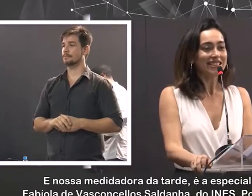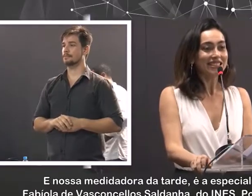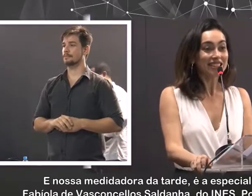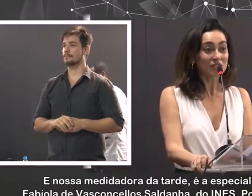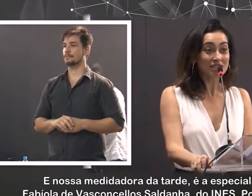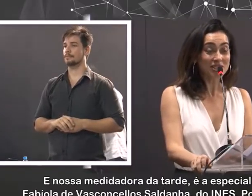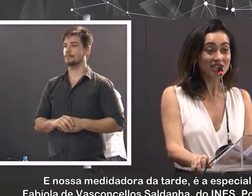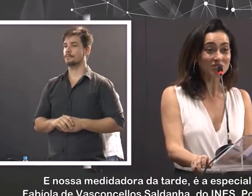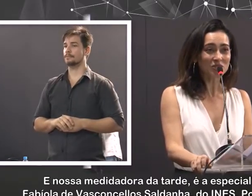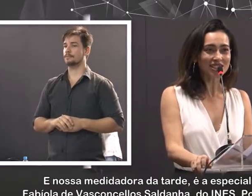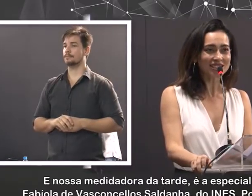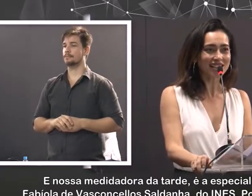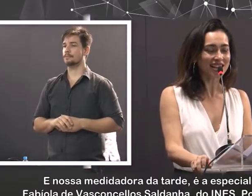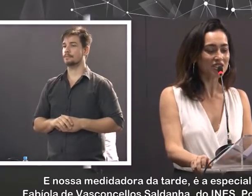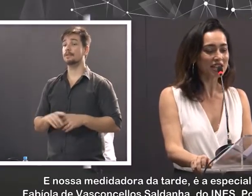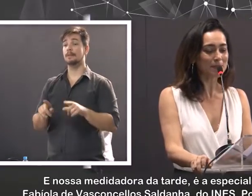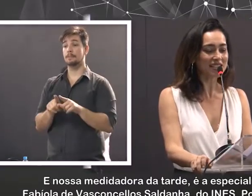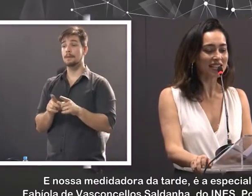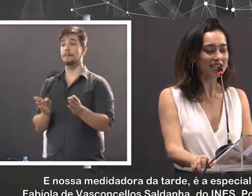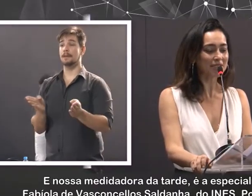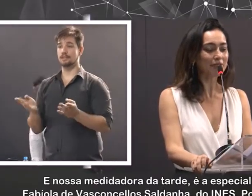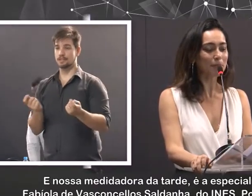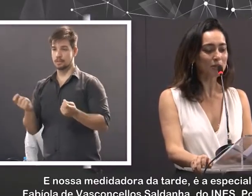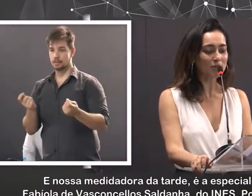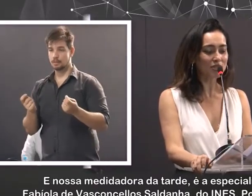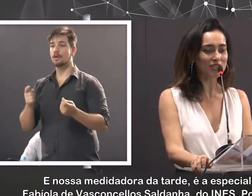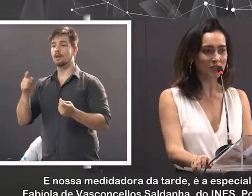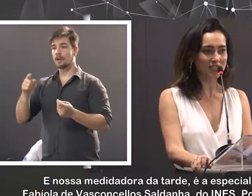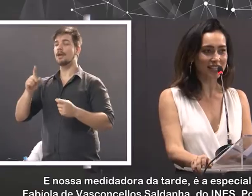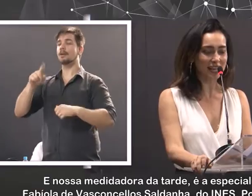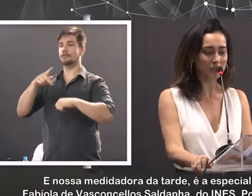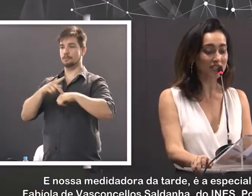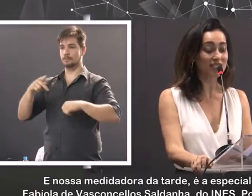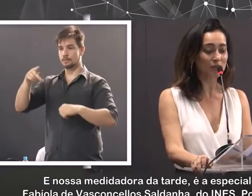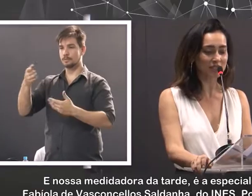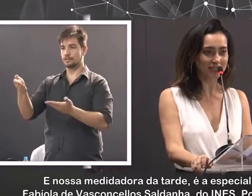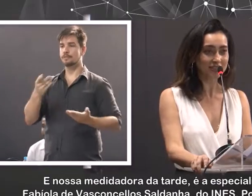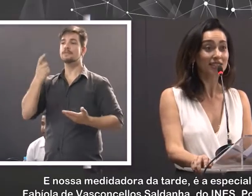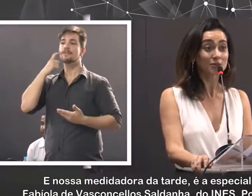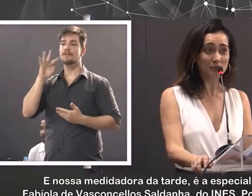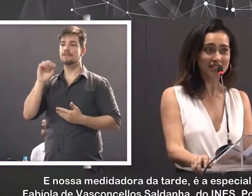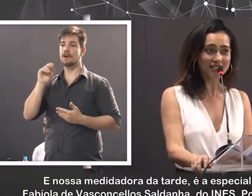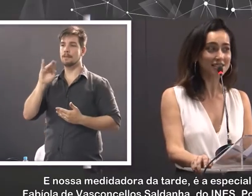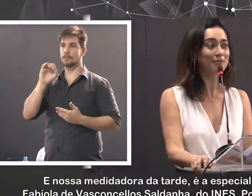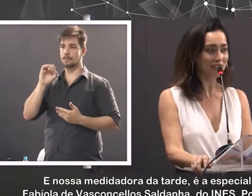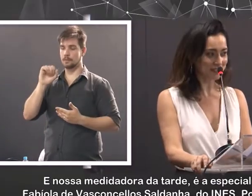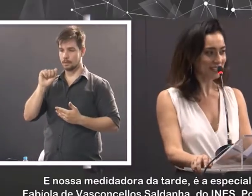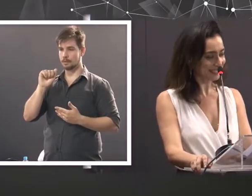E a nossa mediadora da tarde é a especialista Fabíola de Vasconcelos Saldan, do INES, por favor.